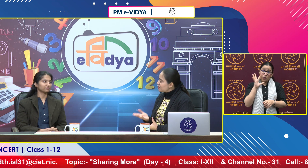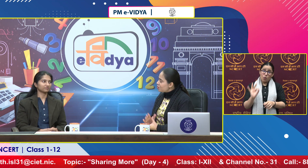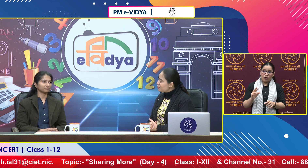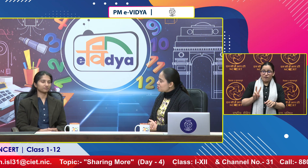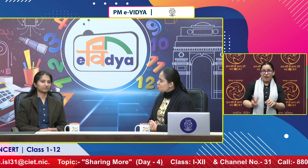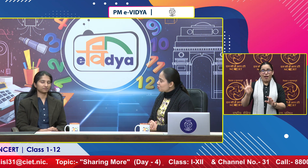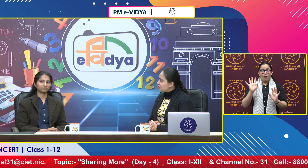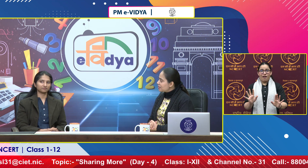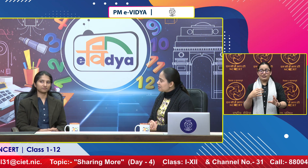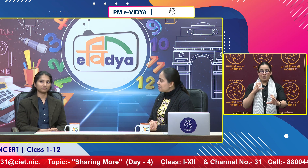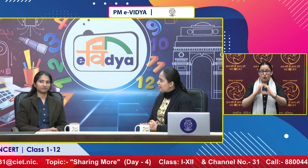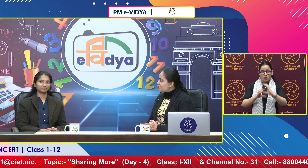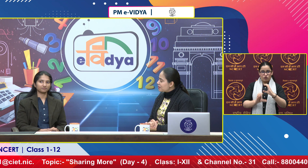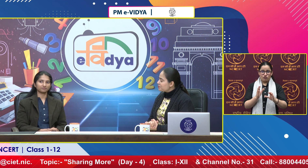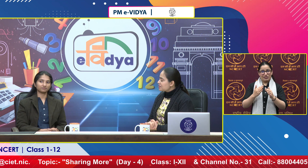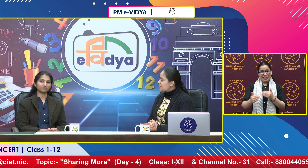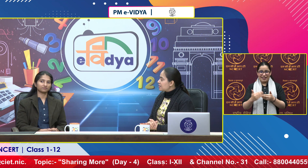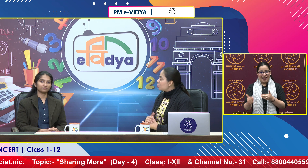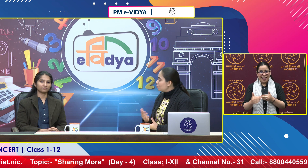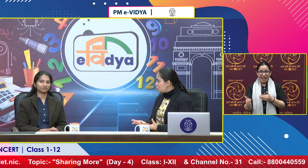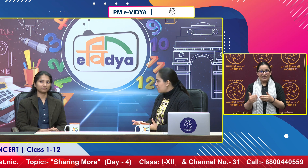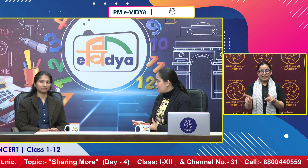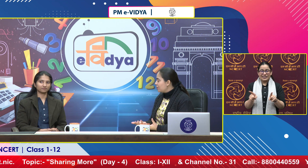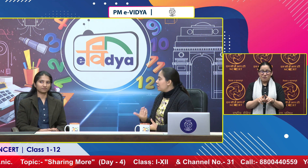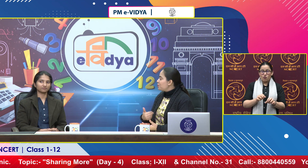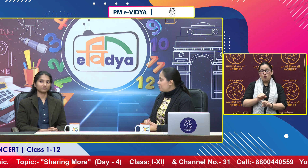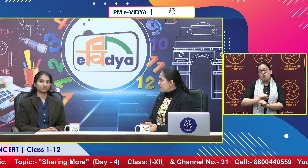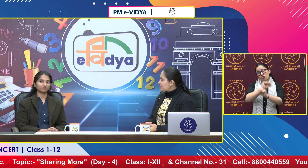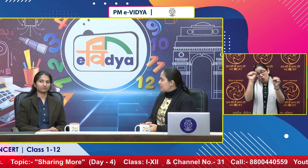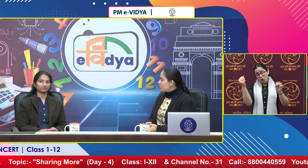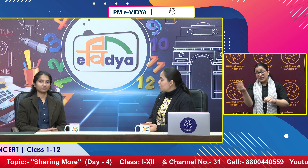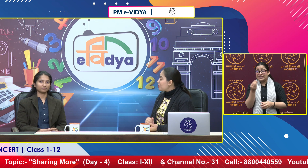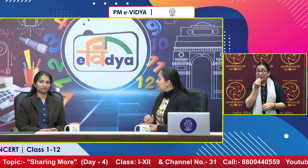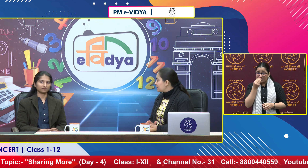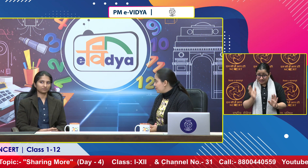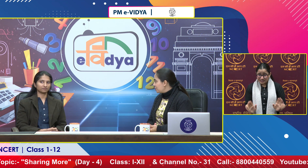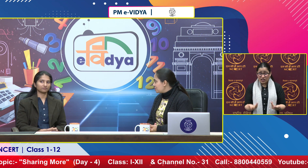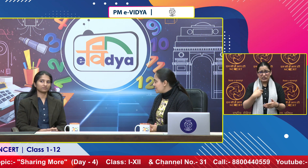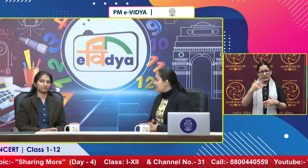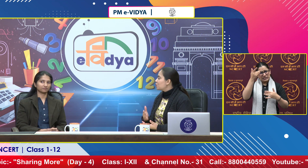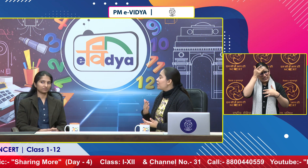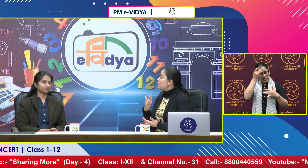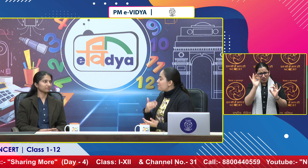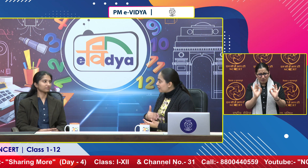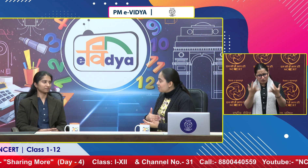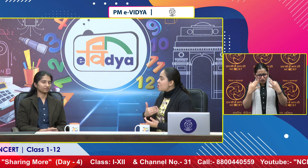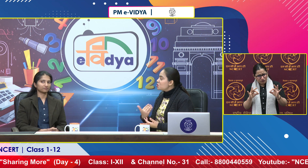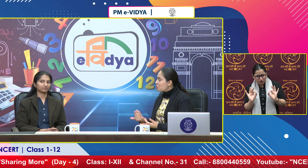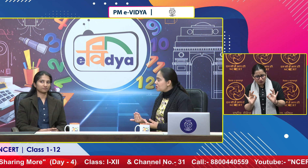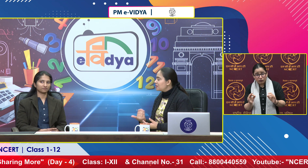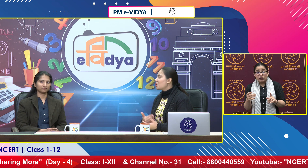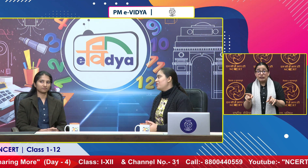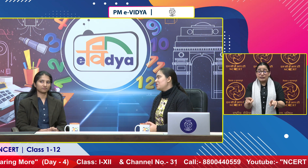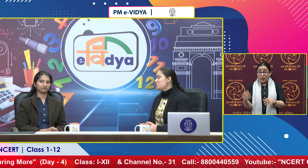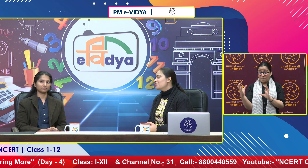की तो बहुत सारी कॉन्वर्सेशन होती है डेली लाइफ में, जैसे कि उठ जाओ, ब्रेकफास्ट कर लो, तुम्हारी तबीयत तो ठीक है। तो एक मदर